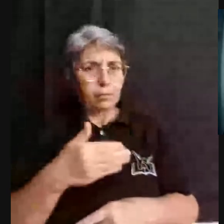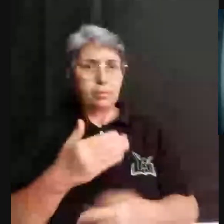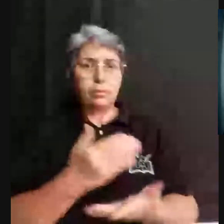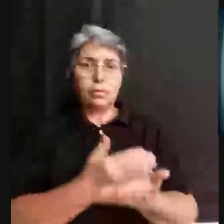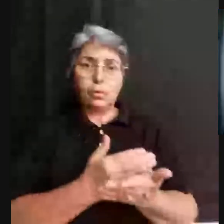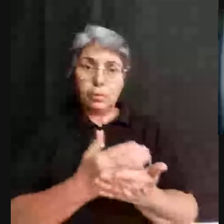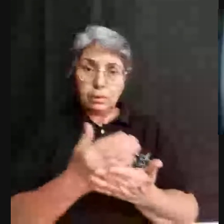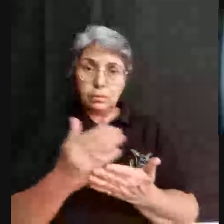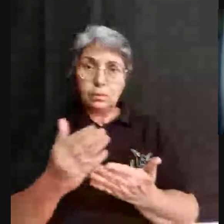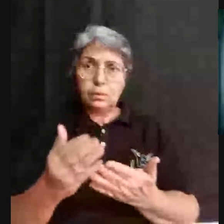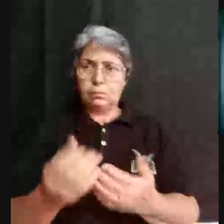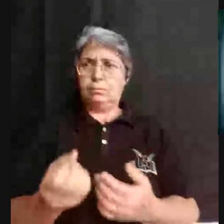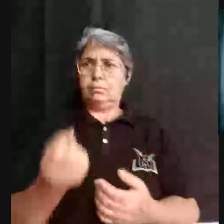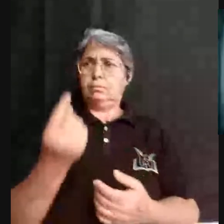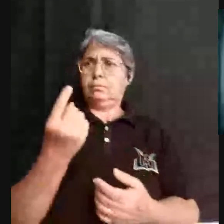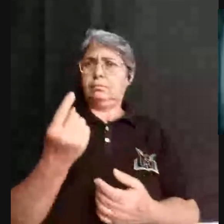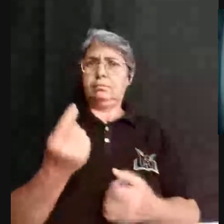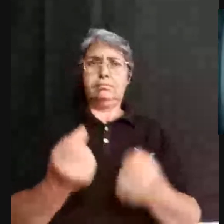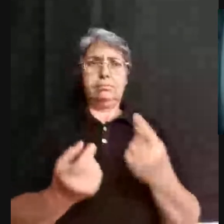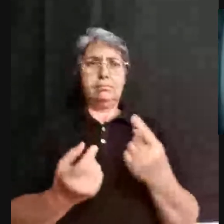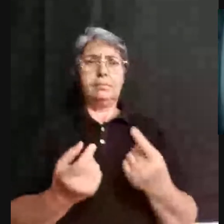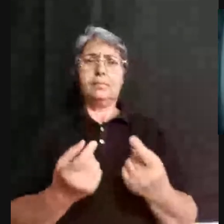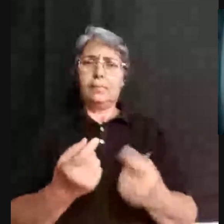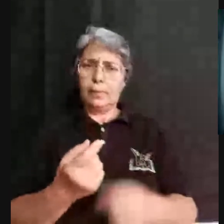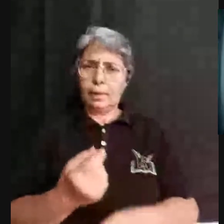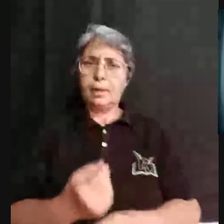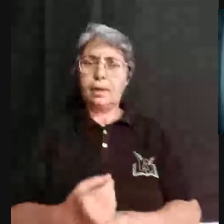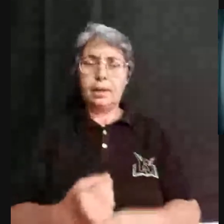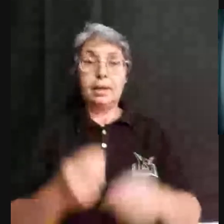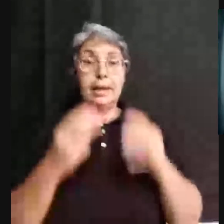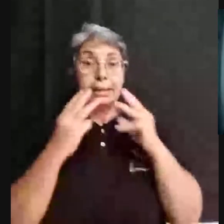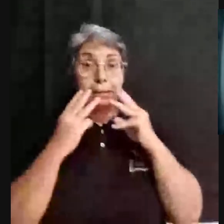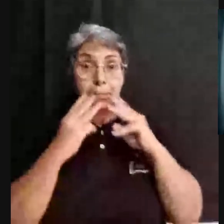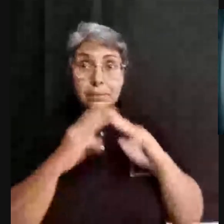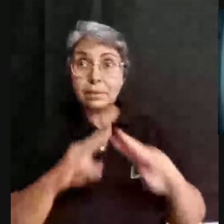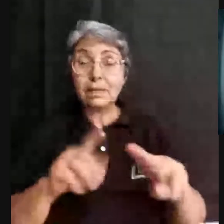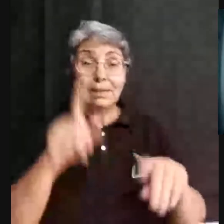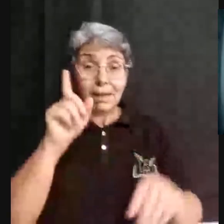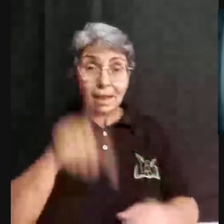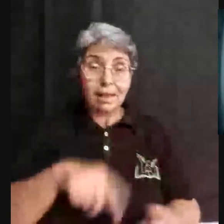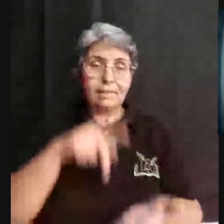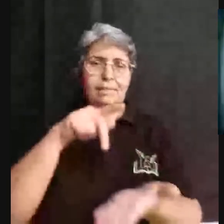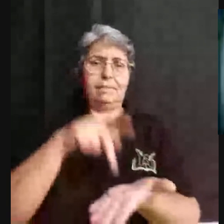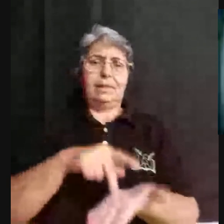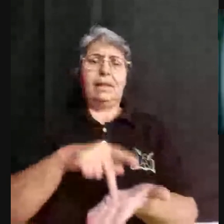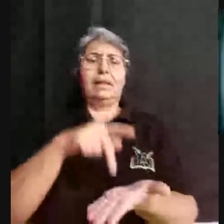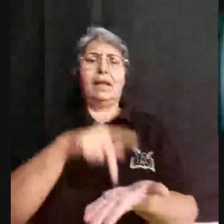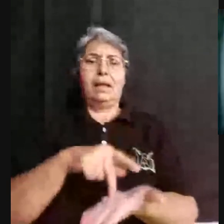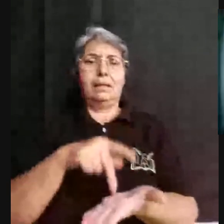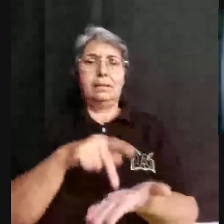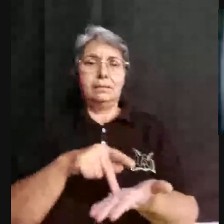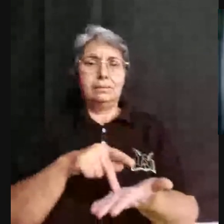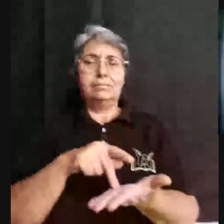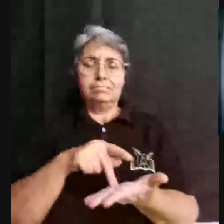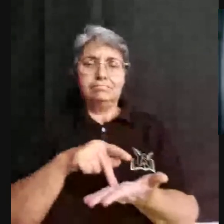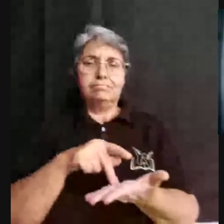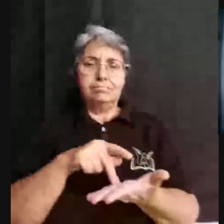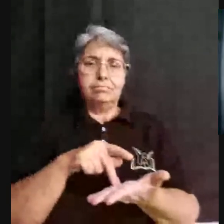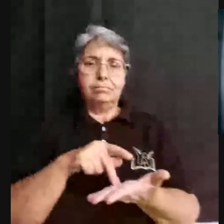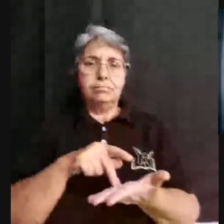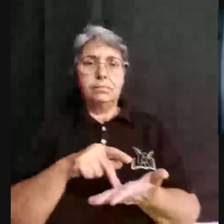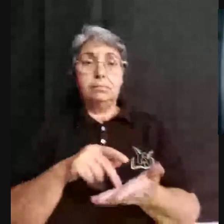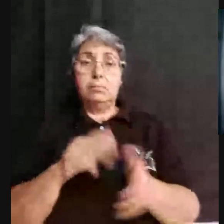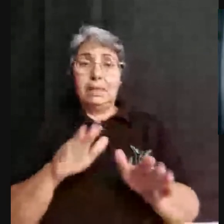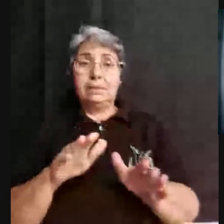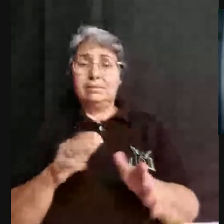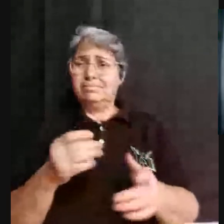indicando que a mensagem apresentada naquela conferência era verdadeira, a despeito de todo o espírito crítico que